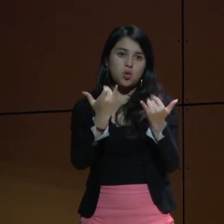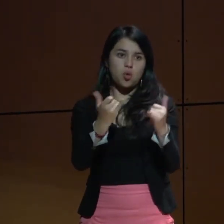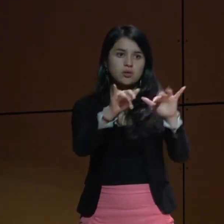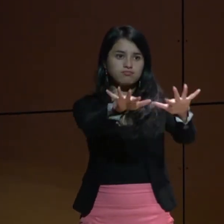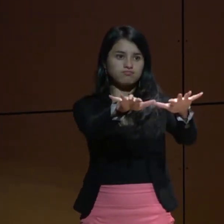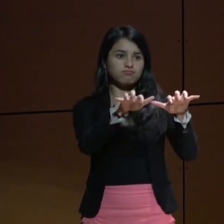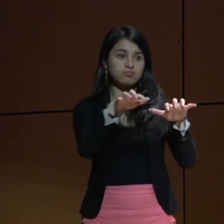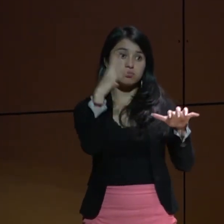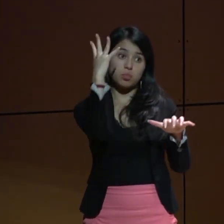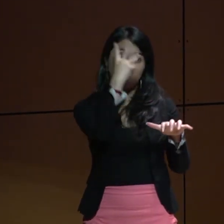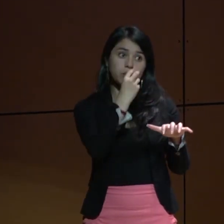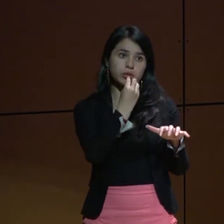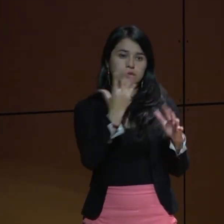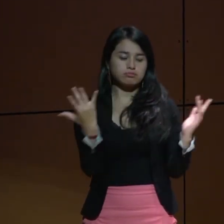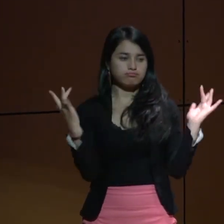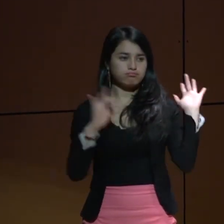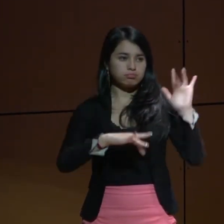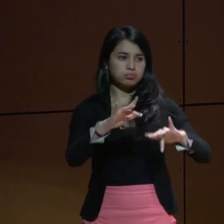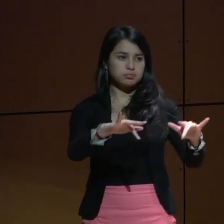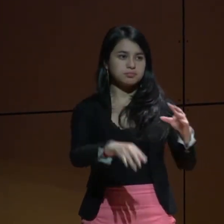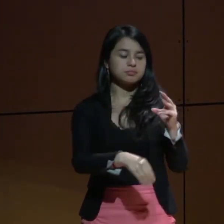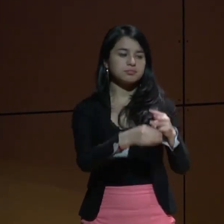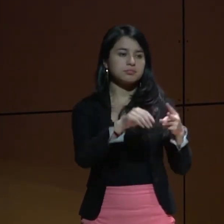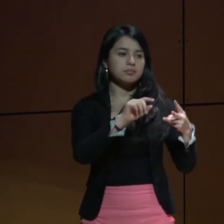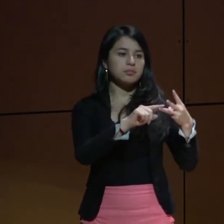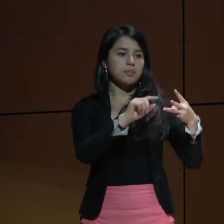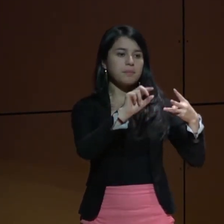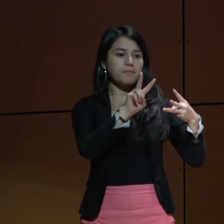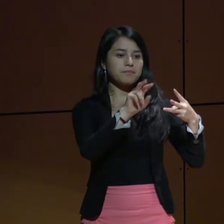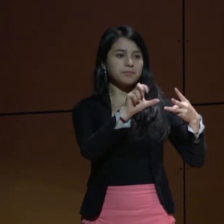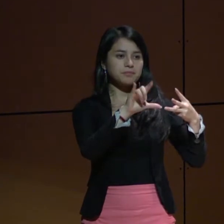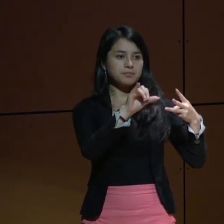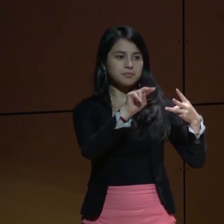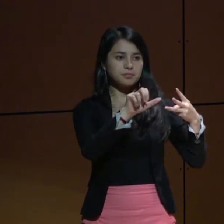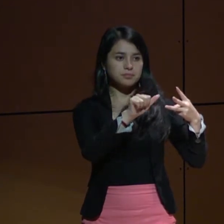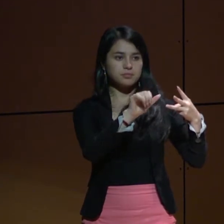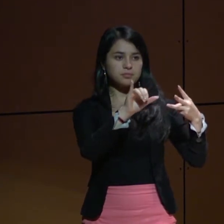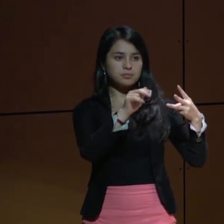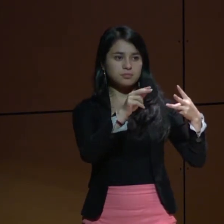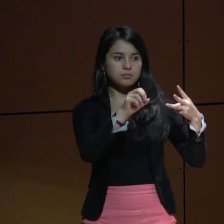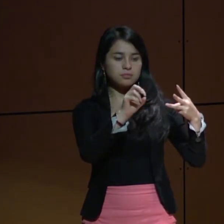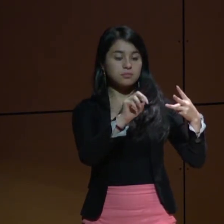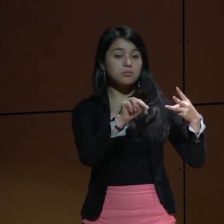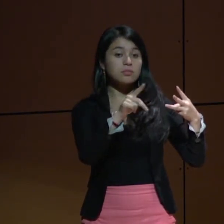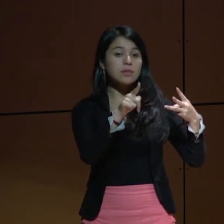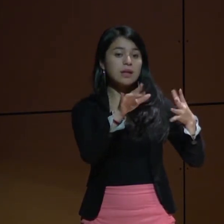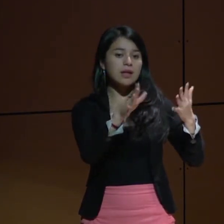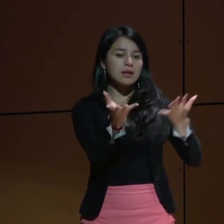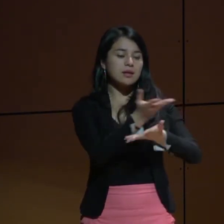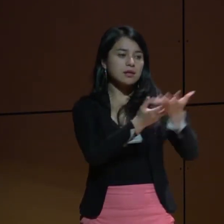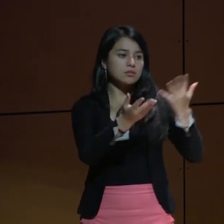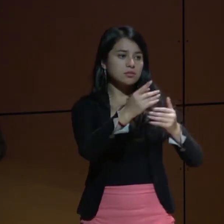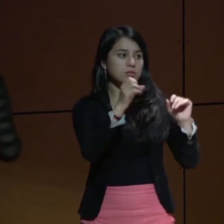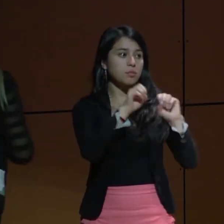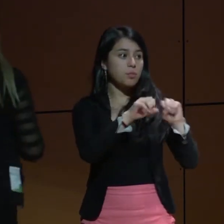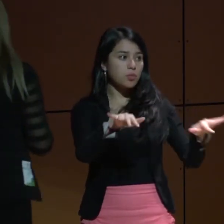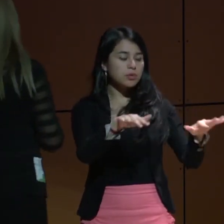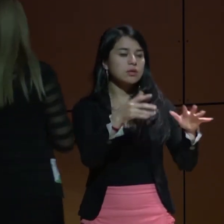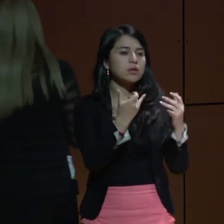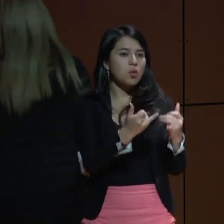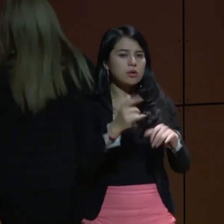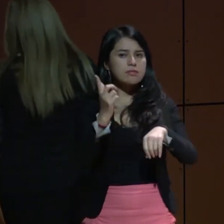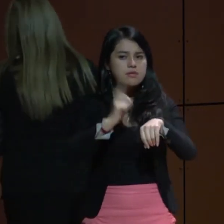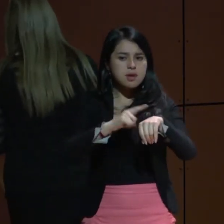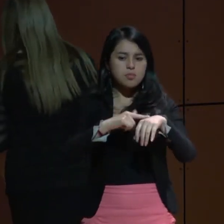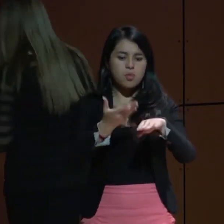bellísimo auditorio, y a Vanina Jacob, de la Oficina de Relaciones Públicas, por el tiempo que dedicó a